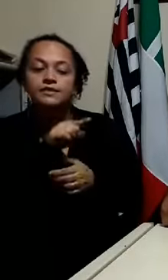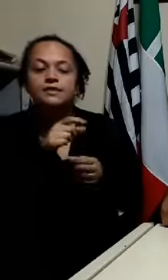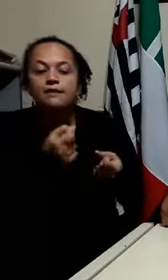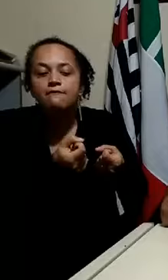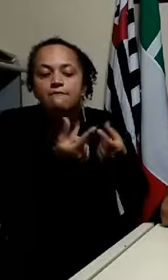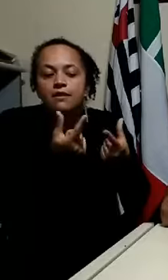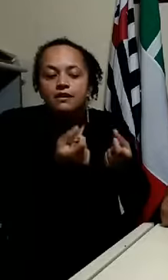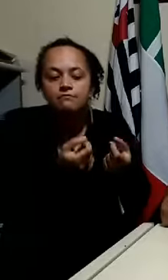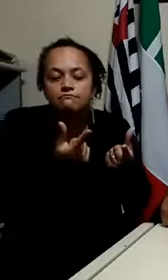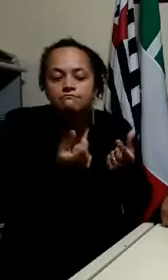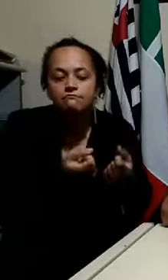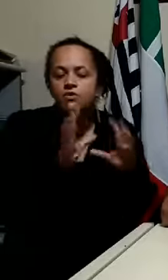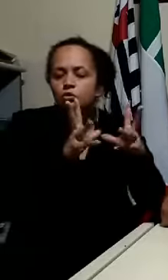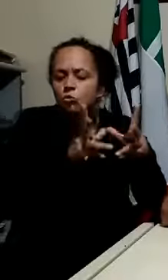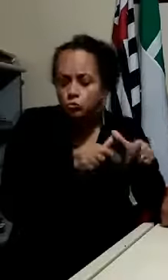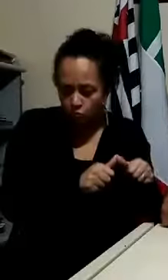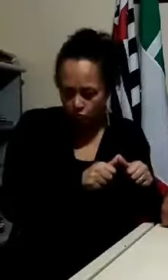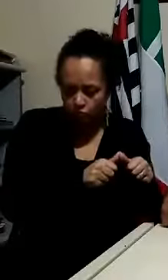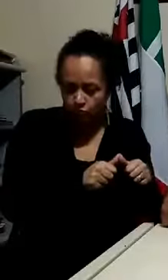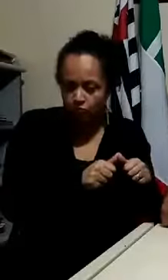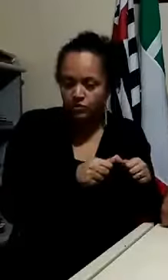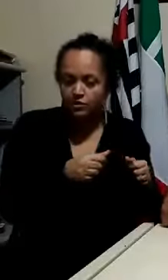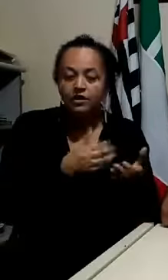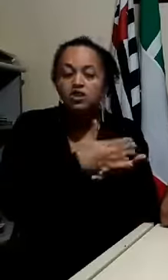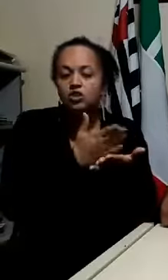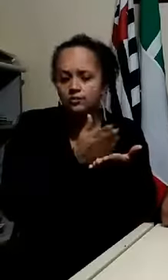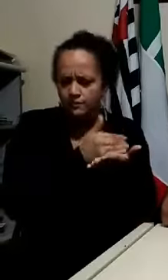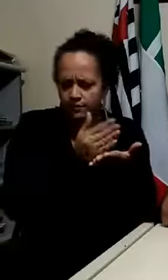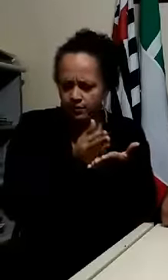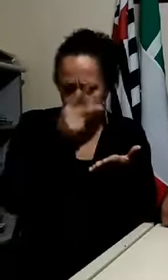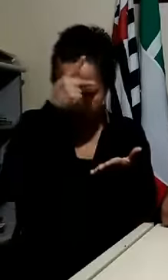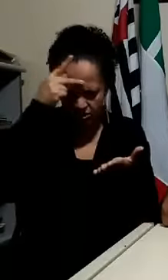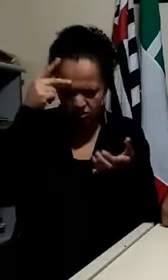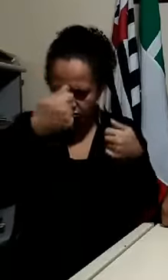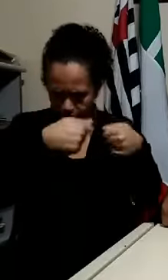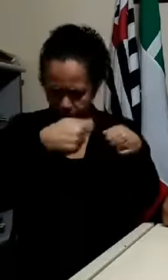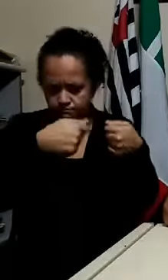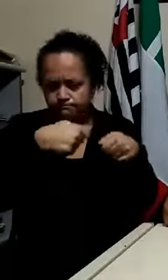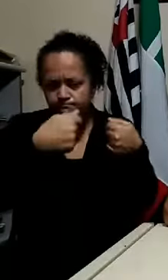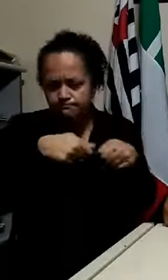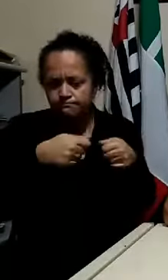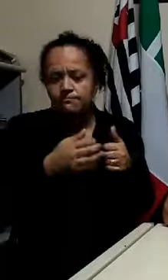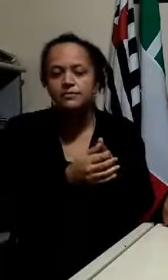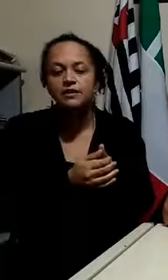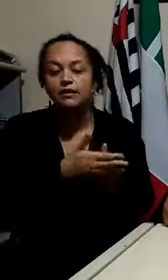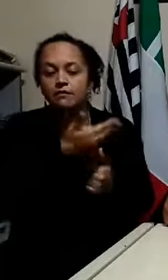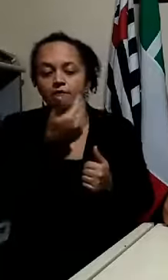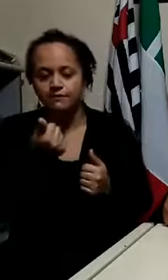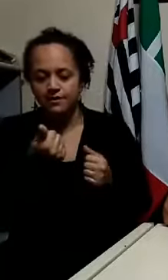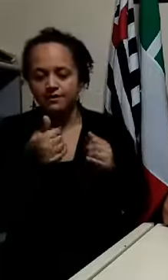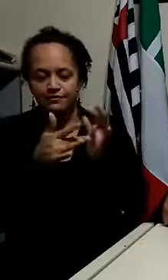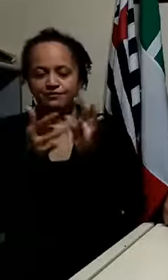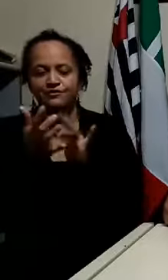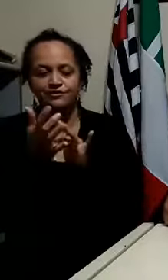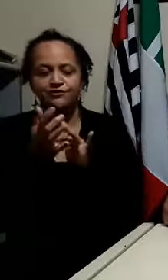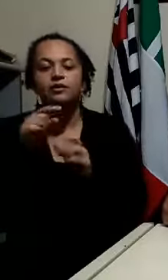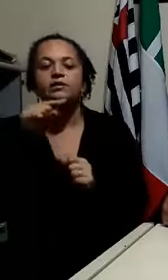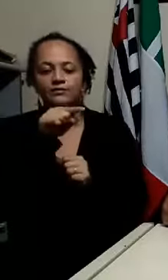que você tem, reparte com os pobres Vem me seguir e você vai ter